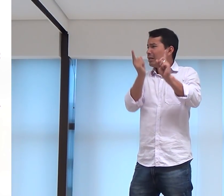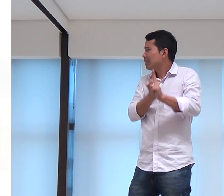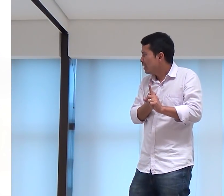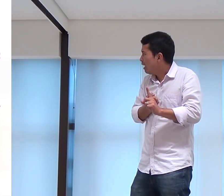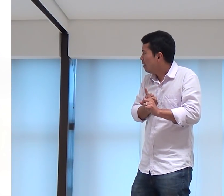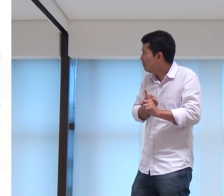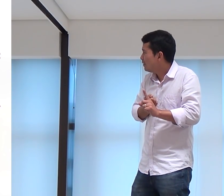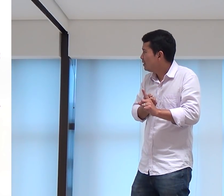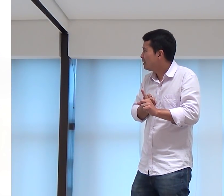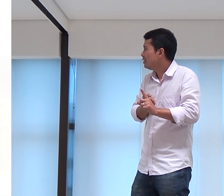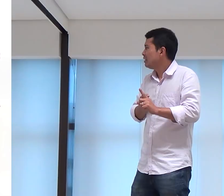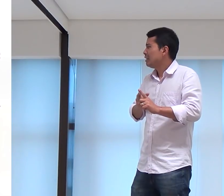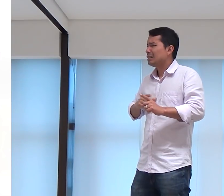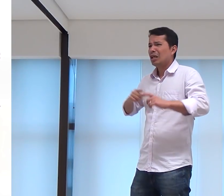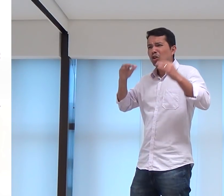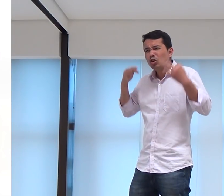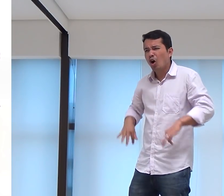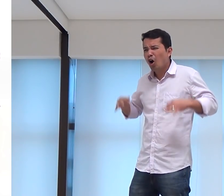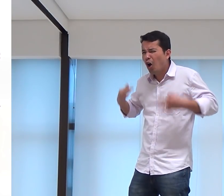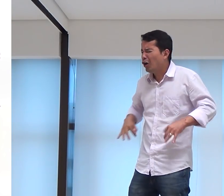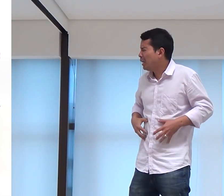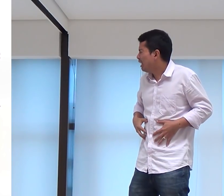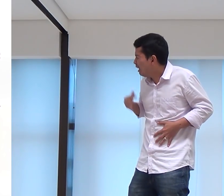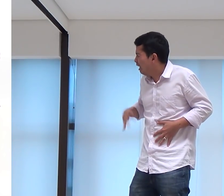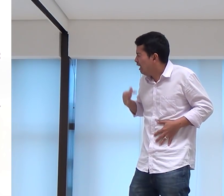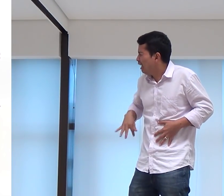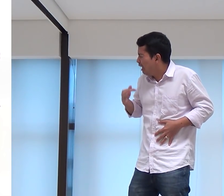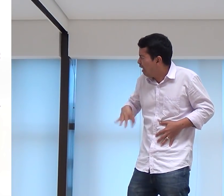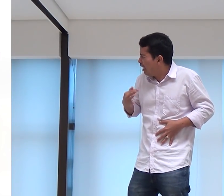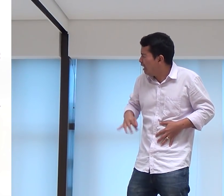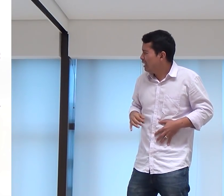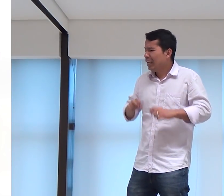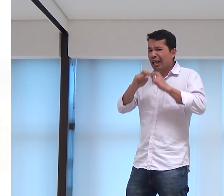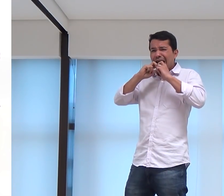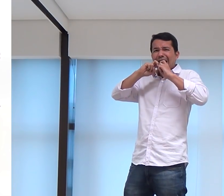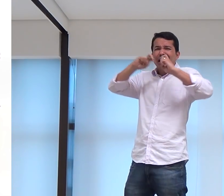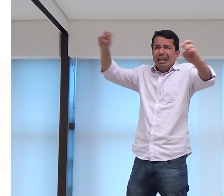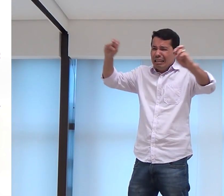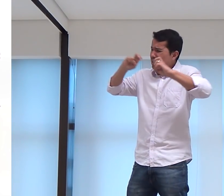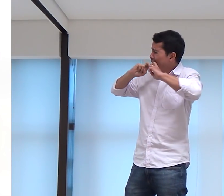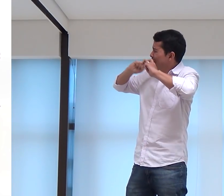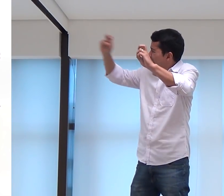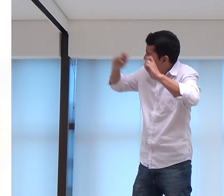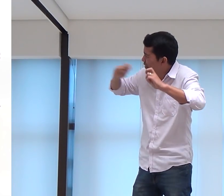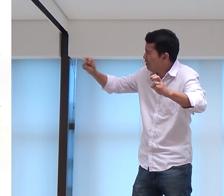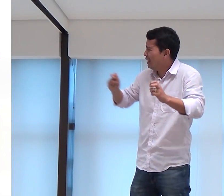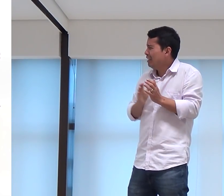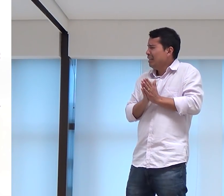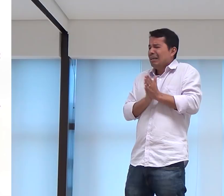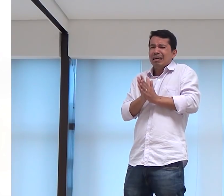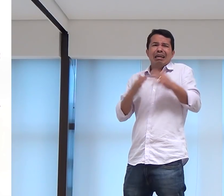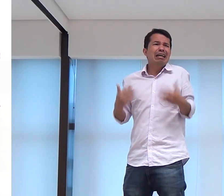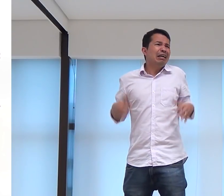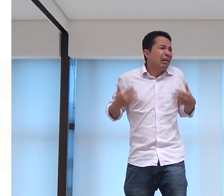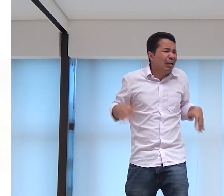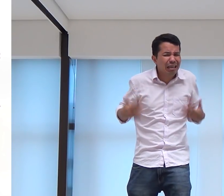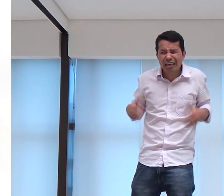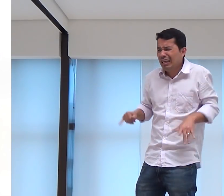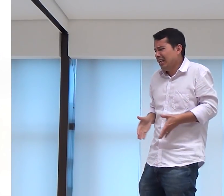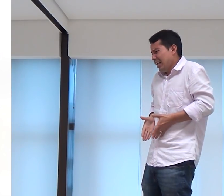Estava grávida e com dores de parto e gritava com ânsias de dar